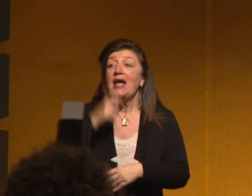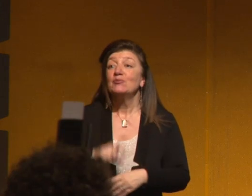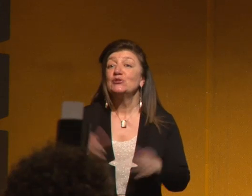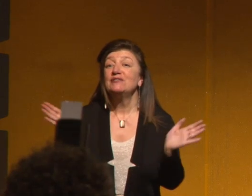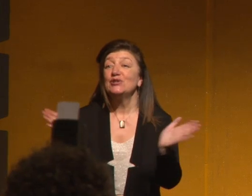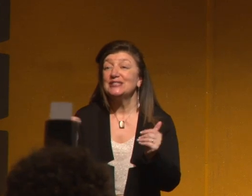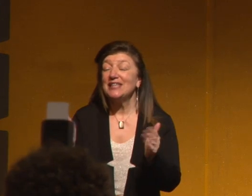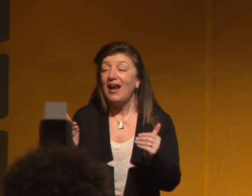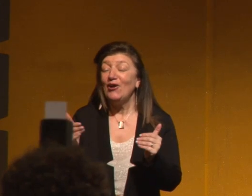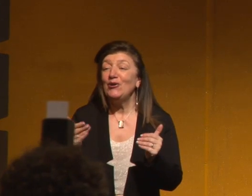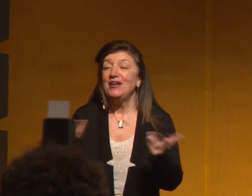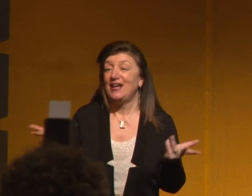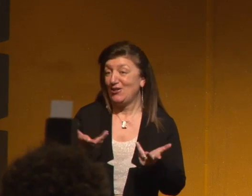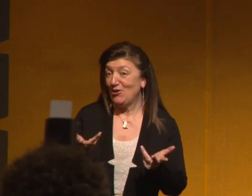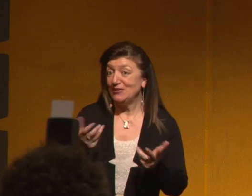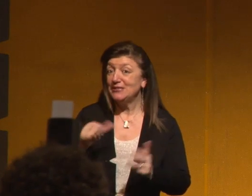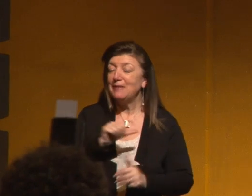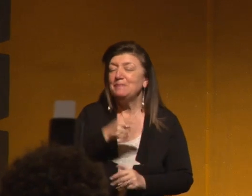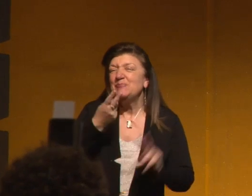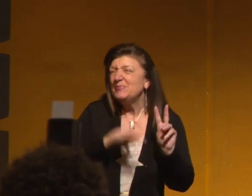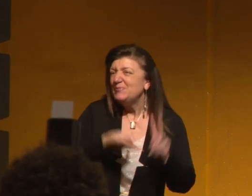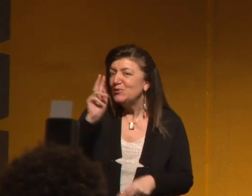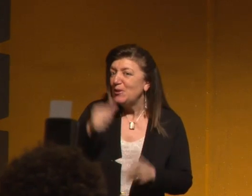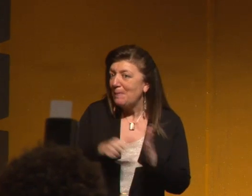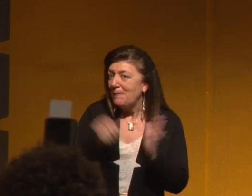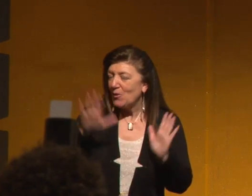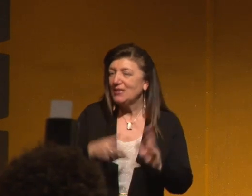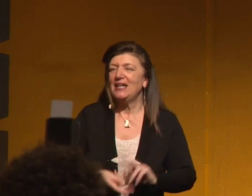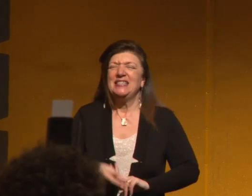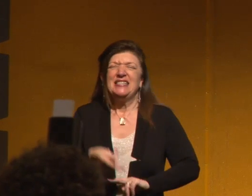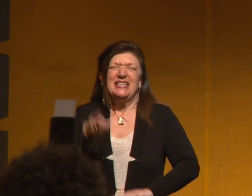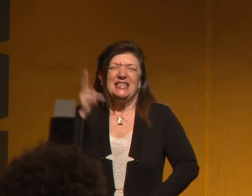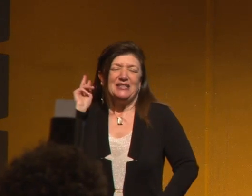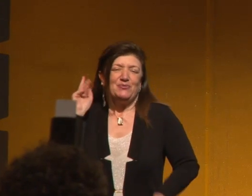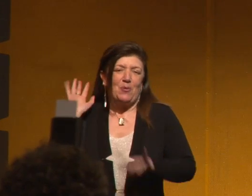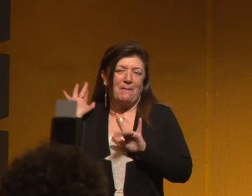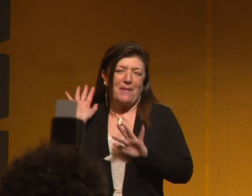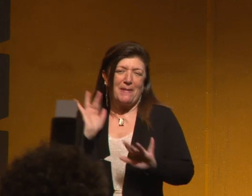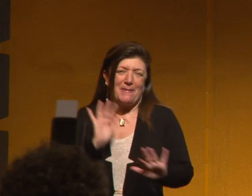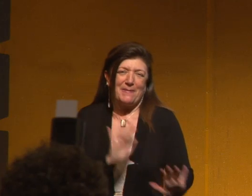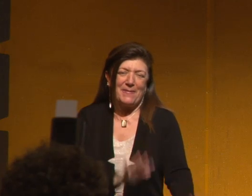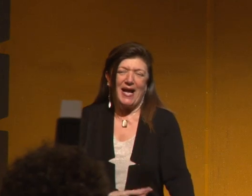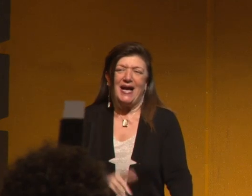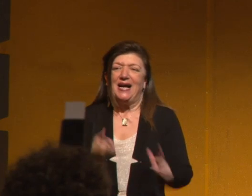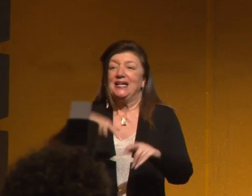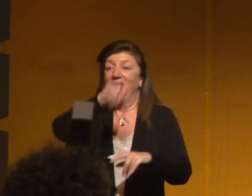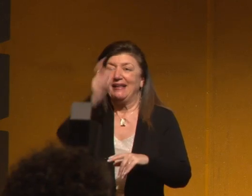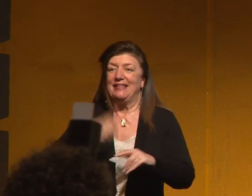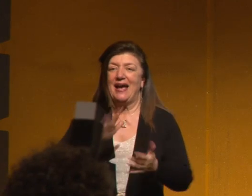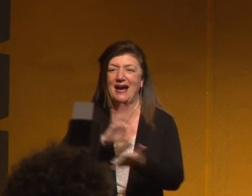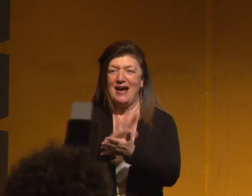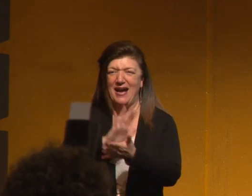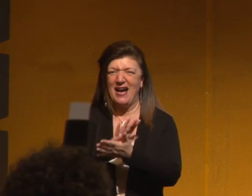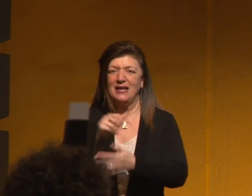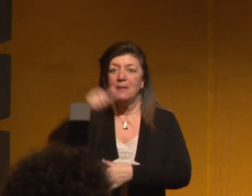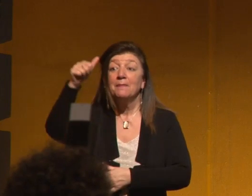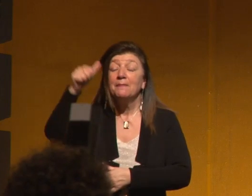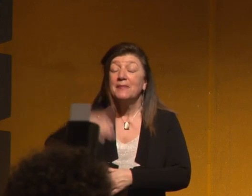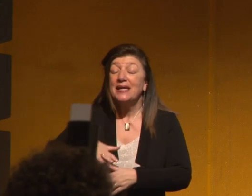è soltanto il più importante è il più popolare appuntamento editoriale italiano quest'anno ci sono più di mille